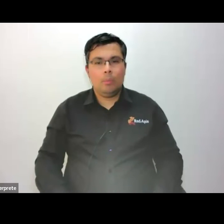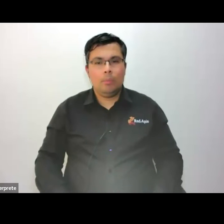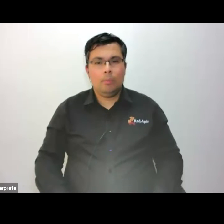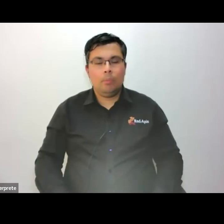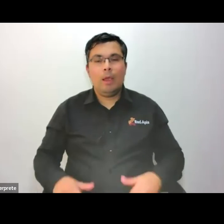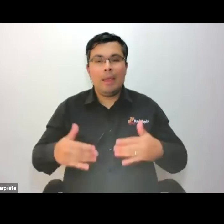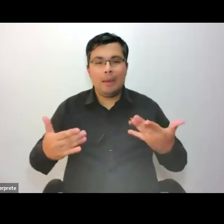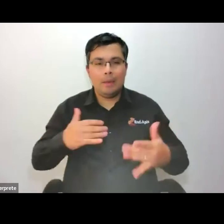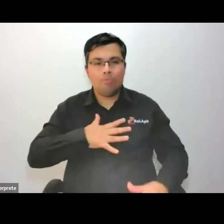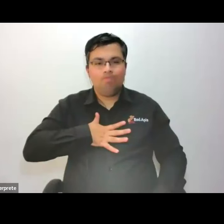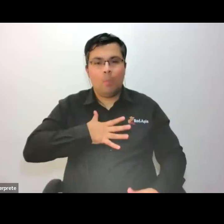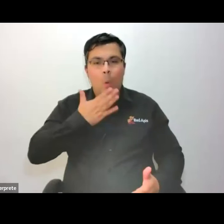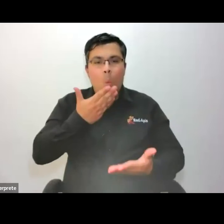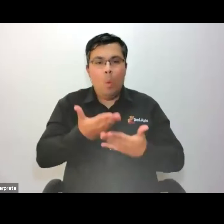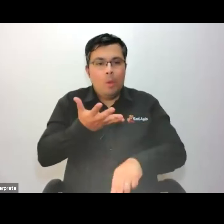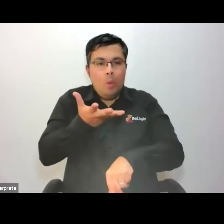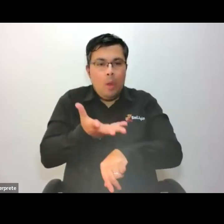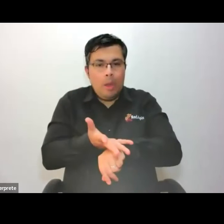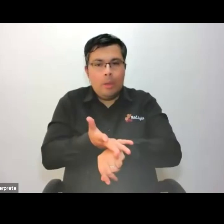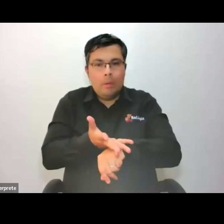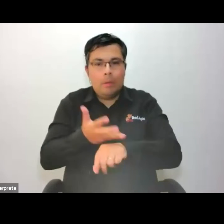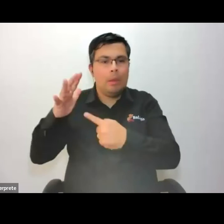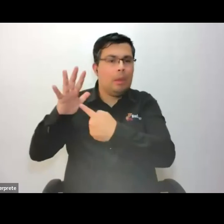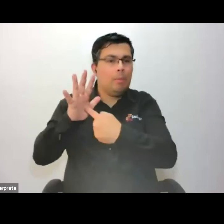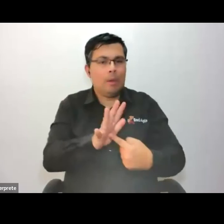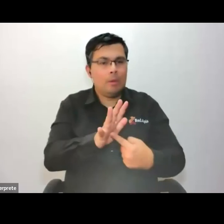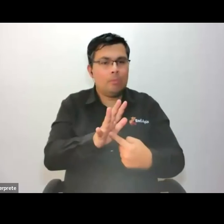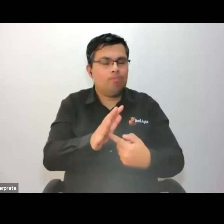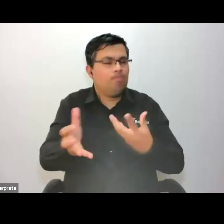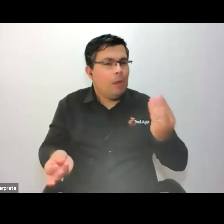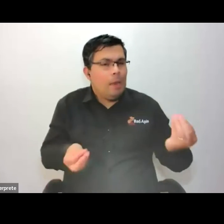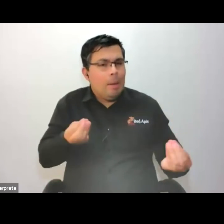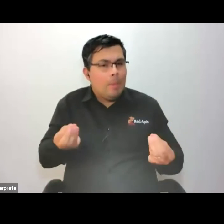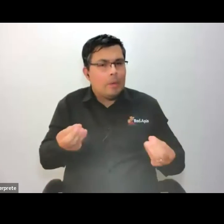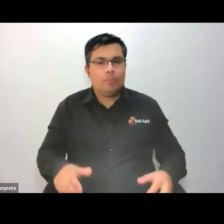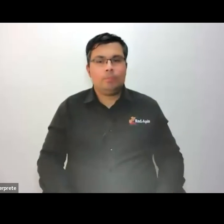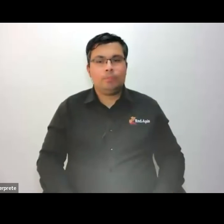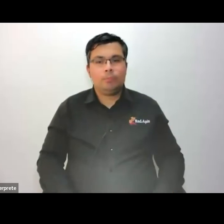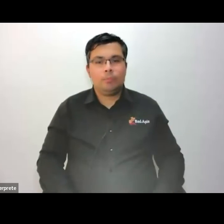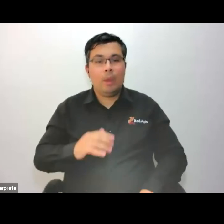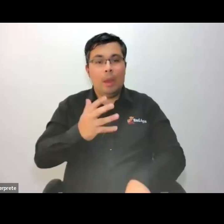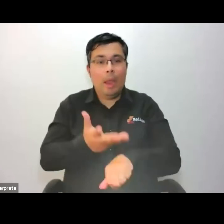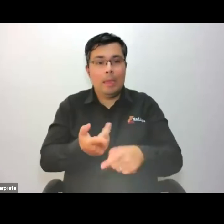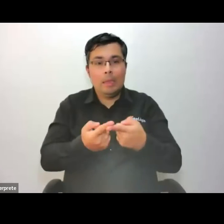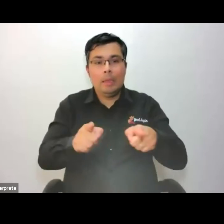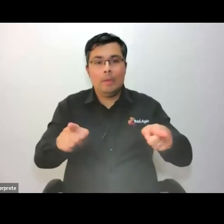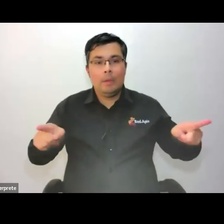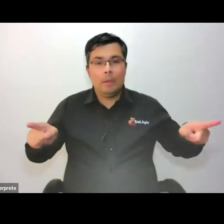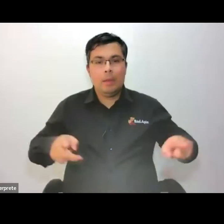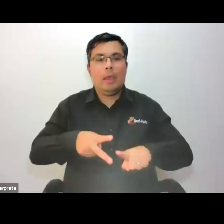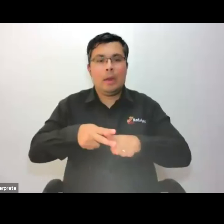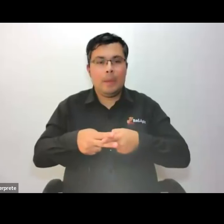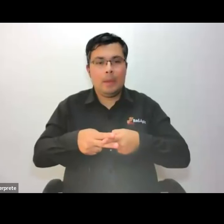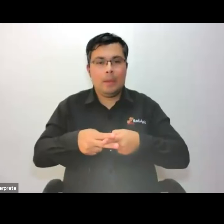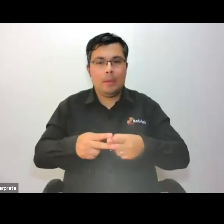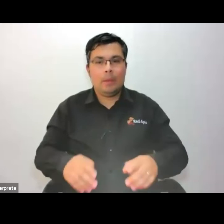hacer cuando existe discriminación arbitraria, por supuesto que también tenemos distintas herramientas que están presentes en